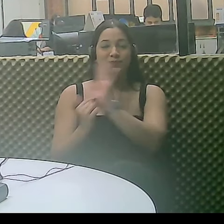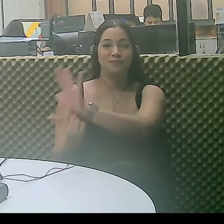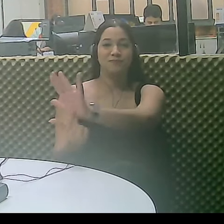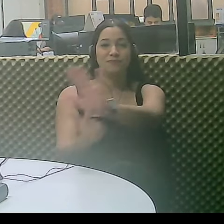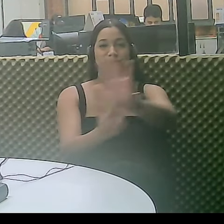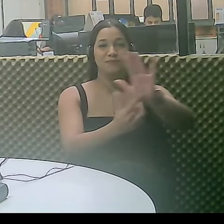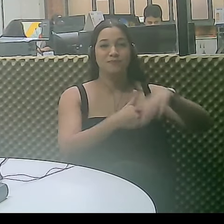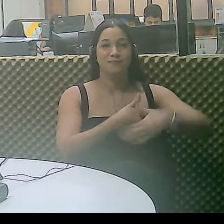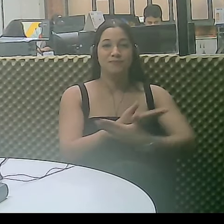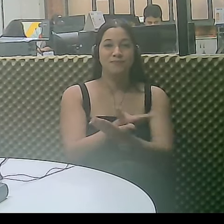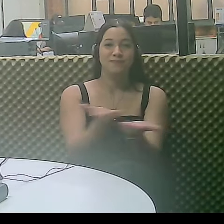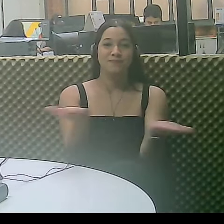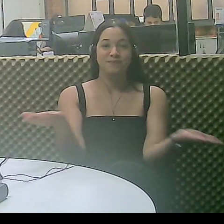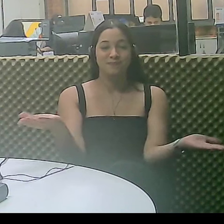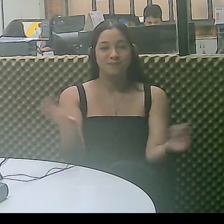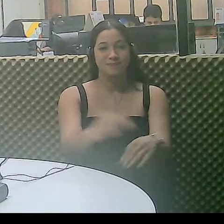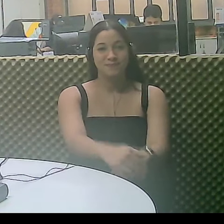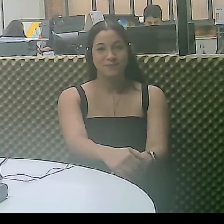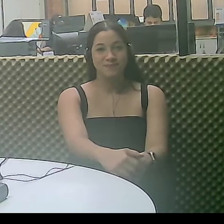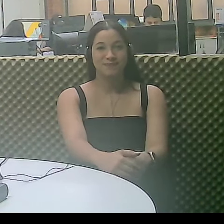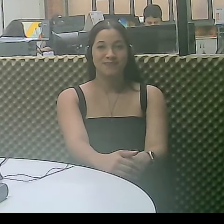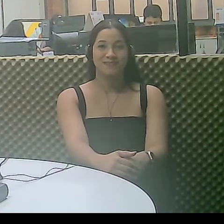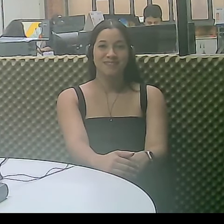Uberlândia no ar pra você.